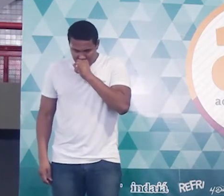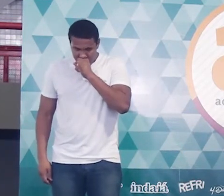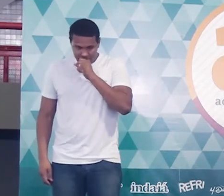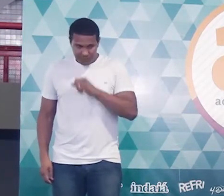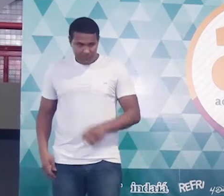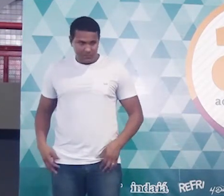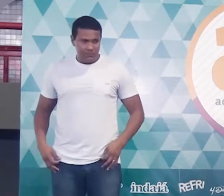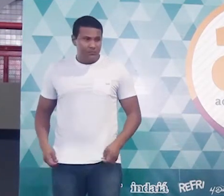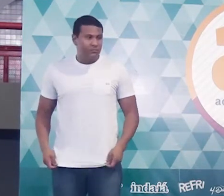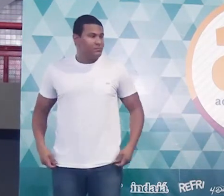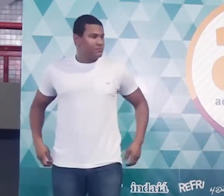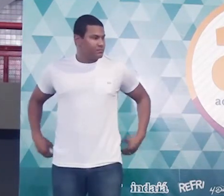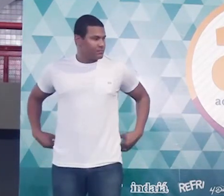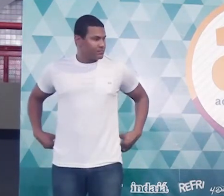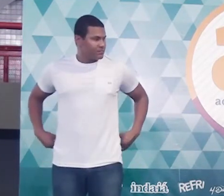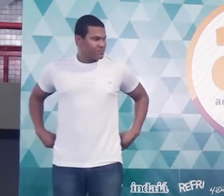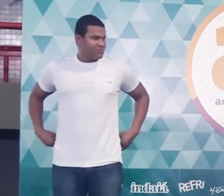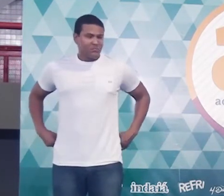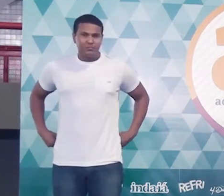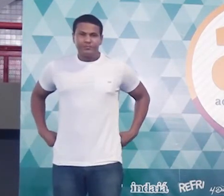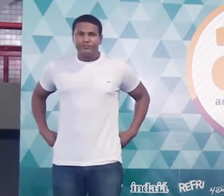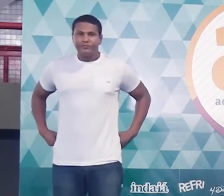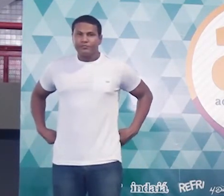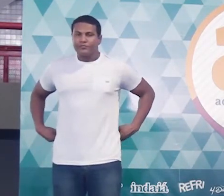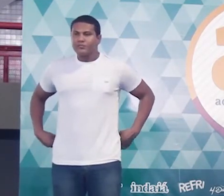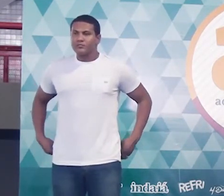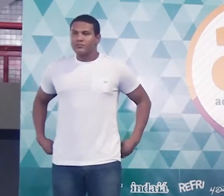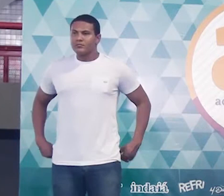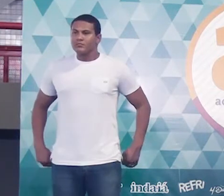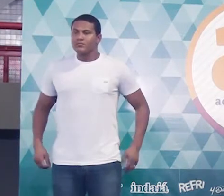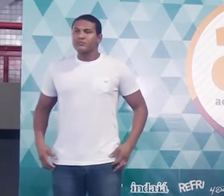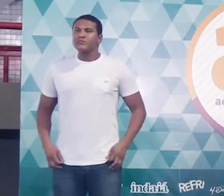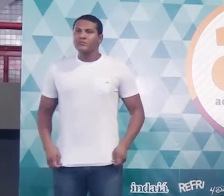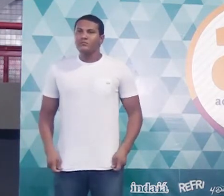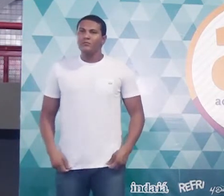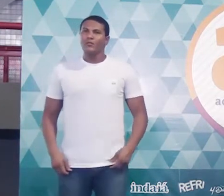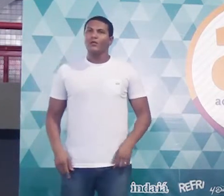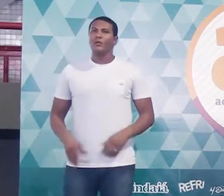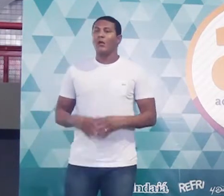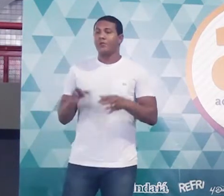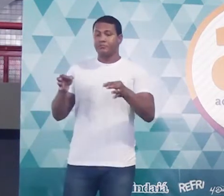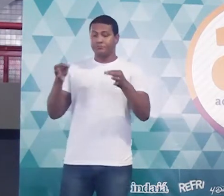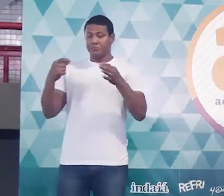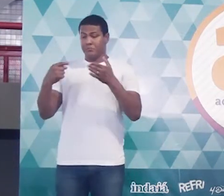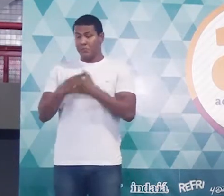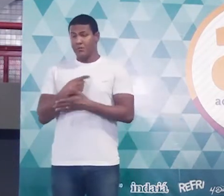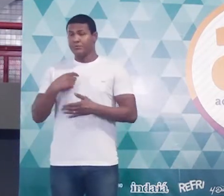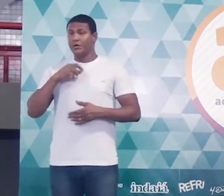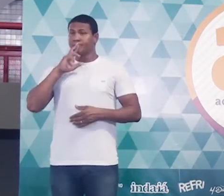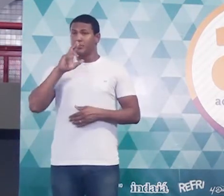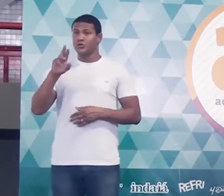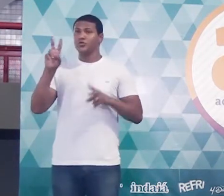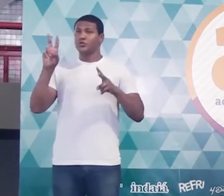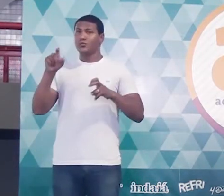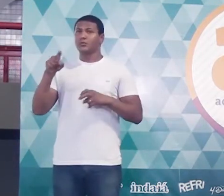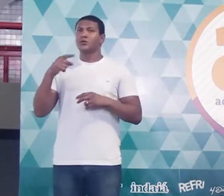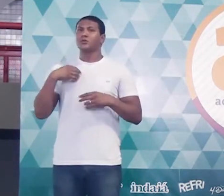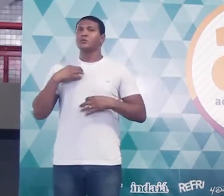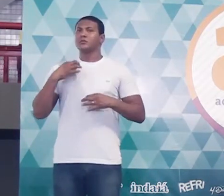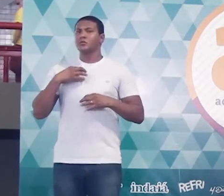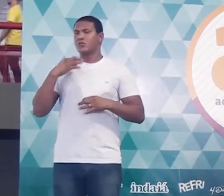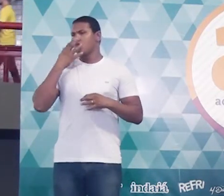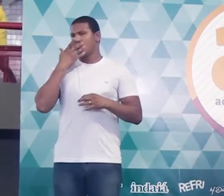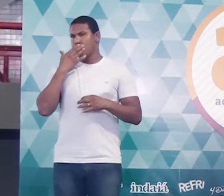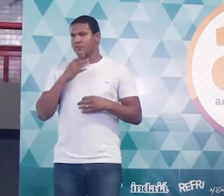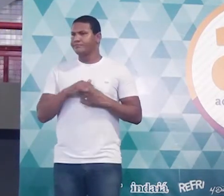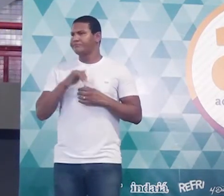Opa, ótimo. A cor da roupa, eu vou falar agora. Você vai a uma praia, todo de